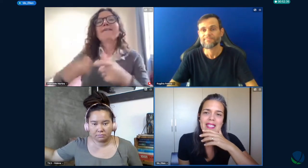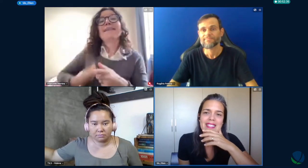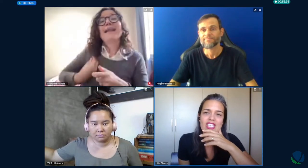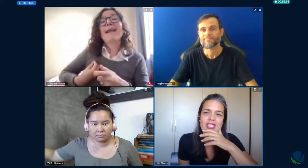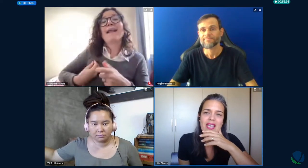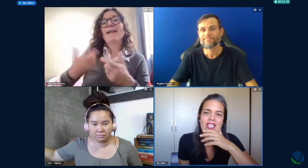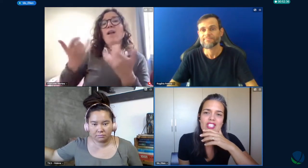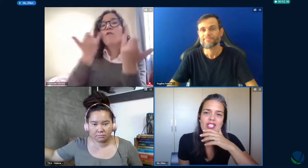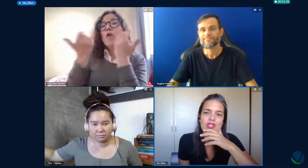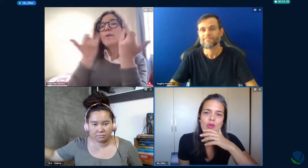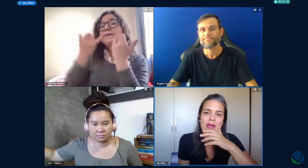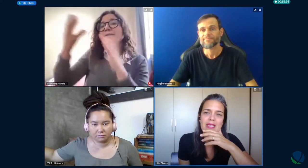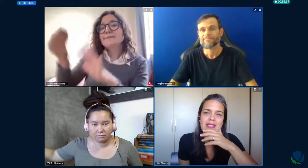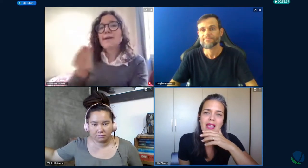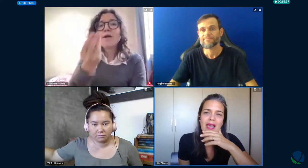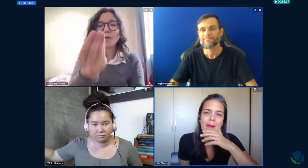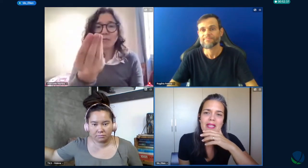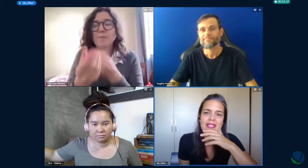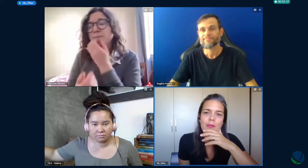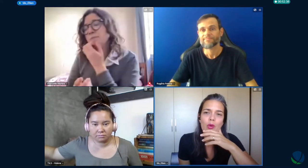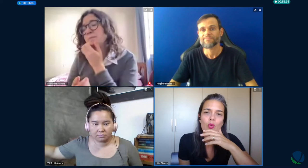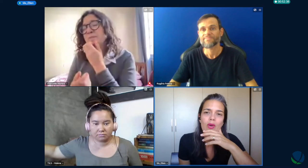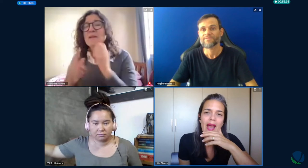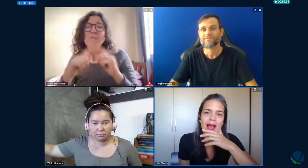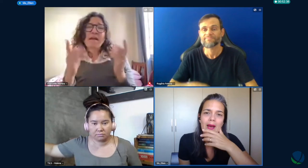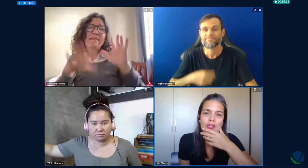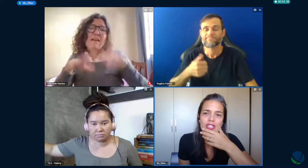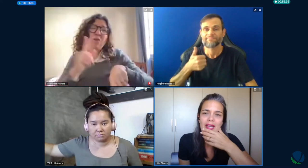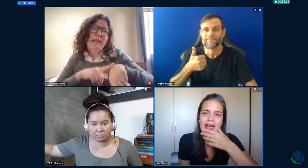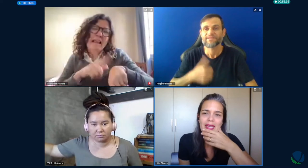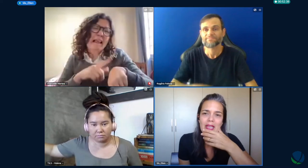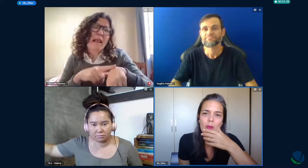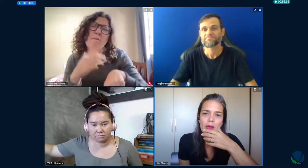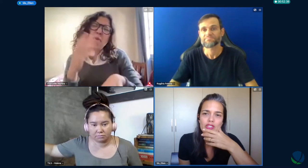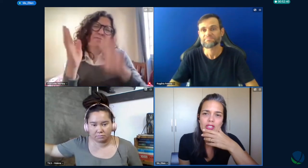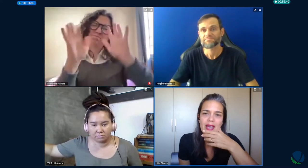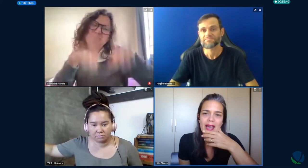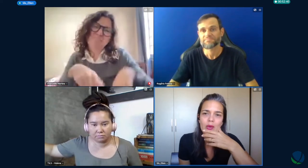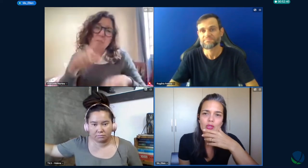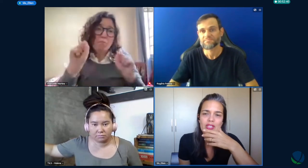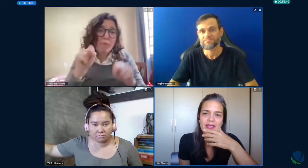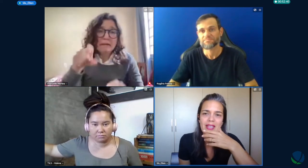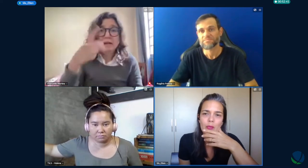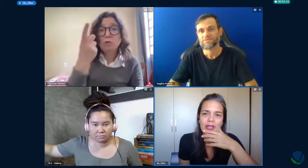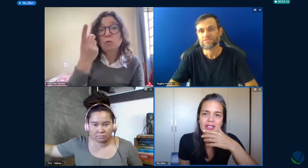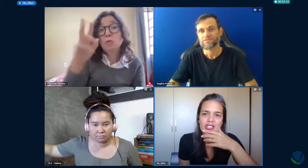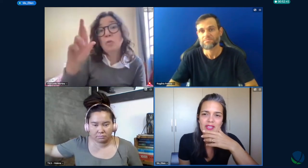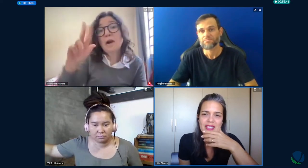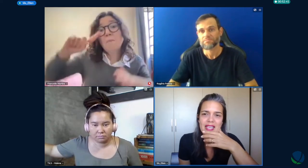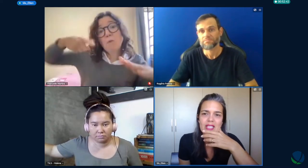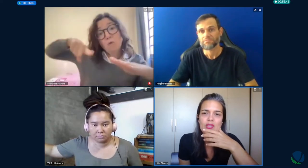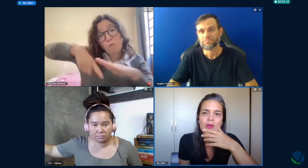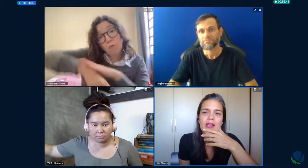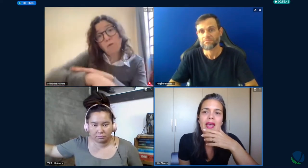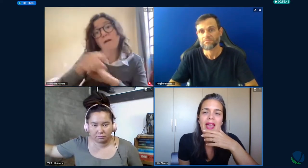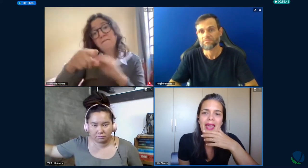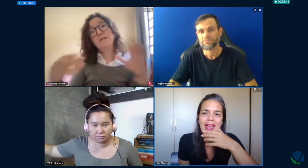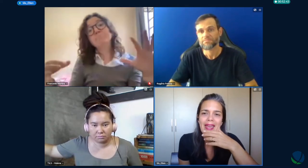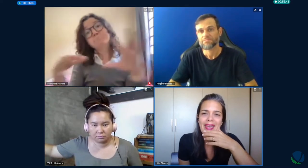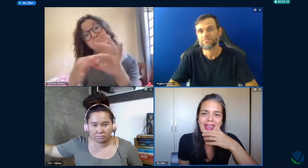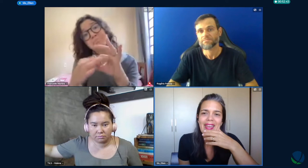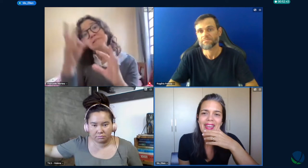Eu sei que existe esse registro, mas precisa procurar aonde está e aí eu posso te dar. Eu não tive tempo ainda de fazer isso,